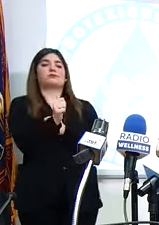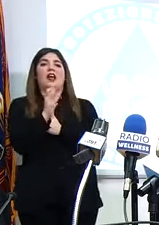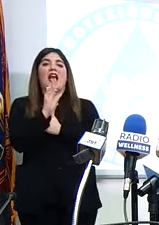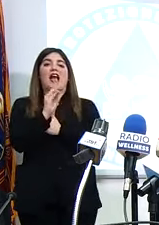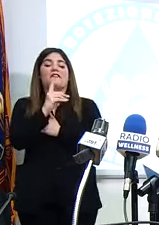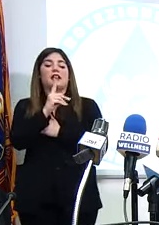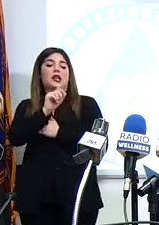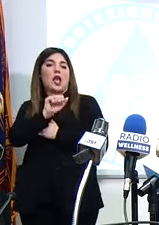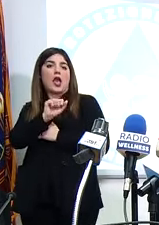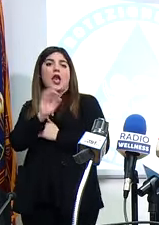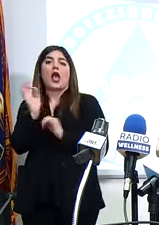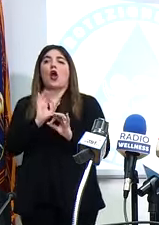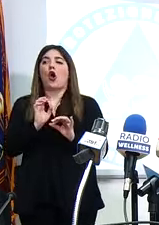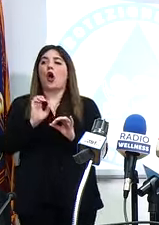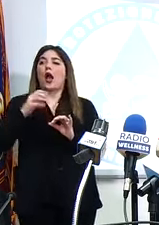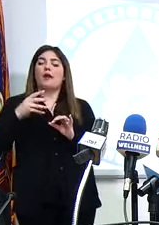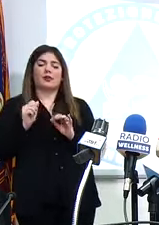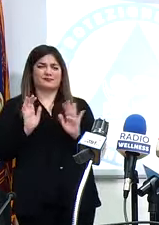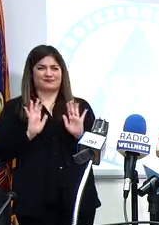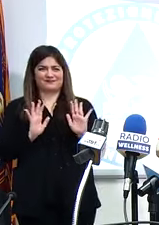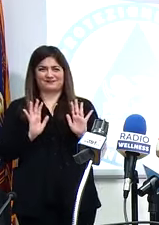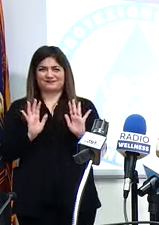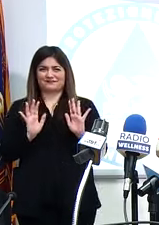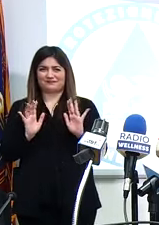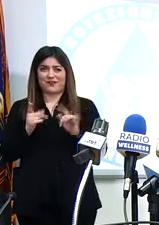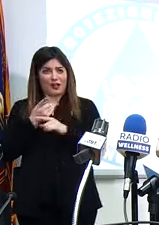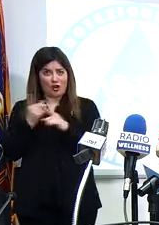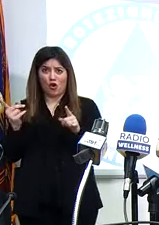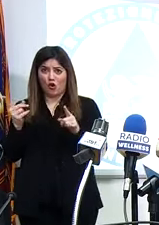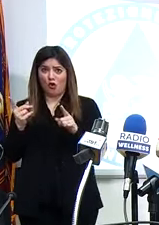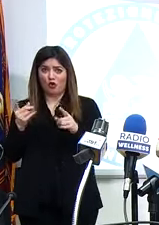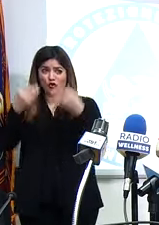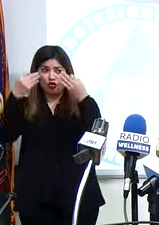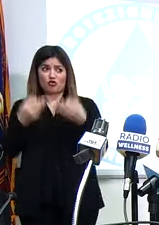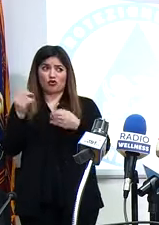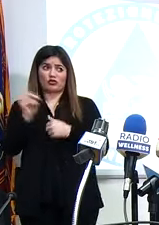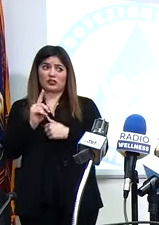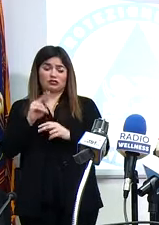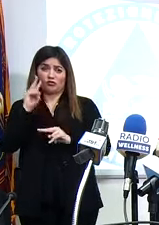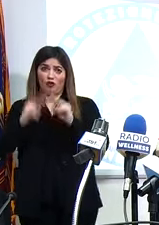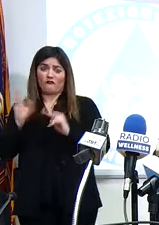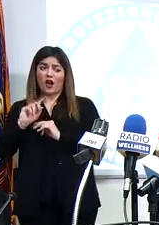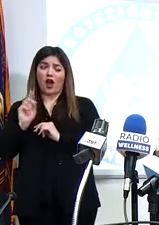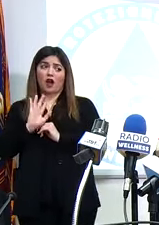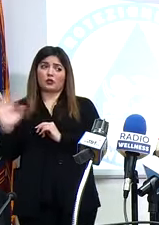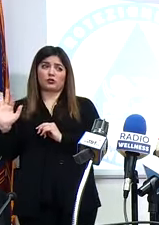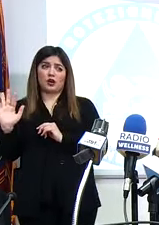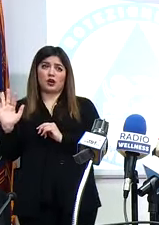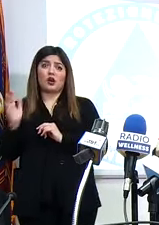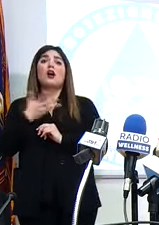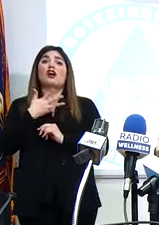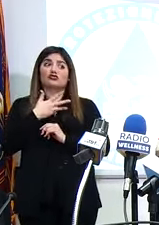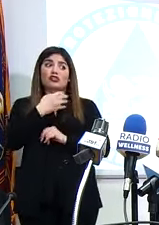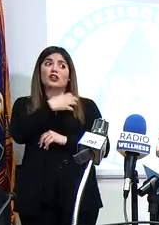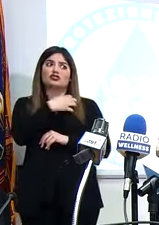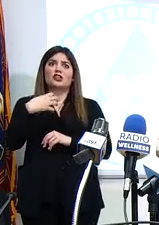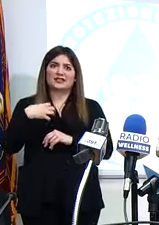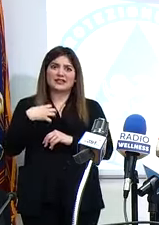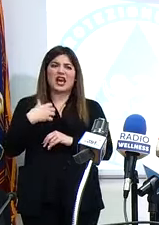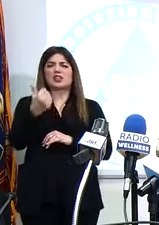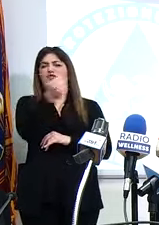che valutano la trasparenza dei dati? Punto di domanda? Chi è che la valuta? O non sono centinaia di scienziati terzi che